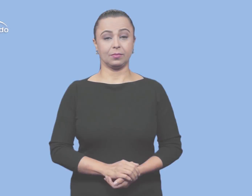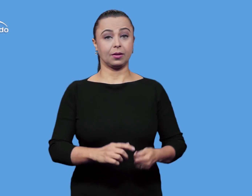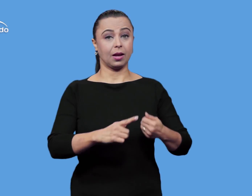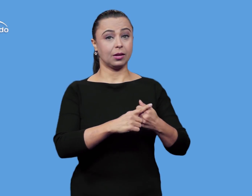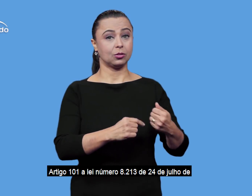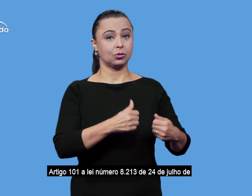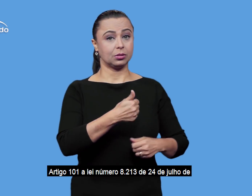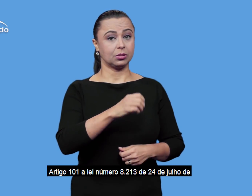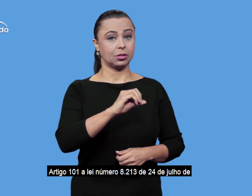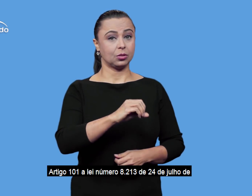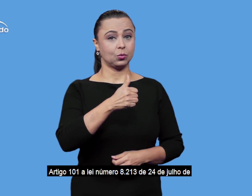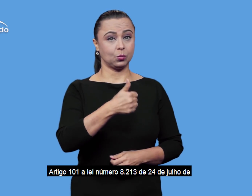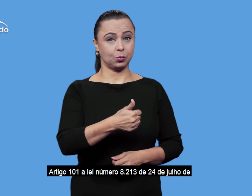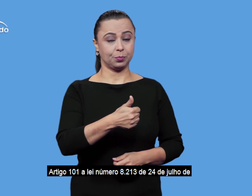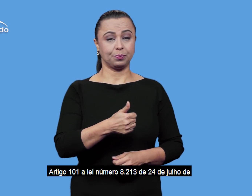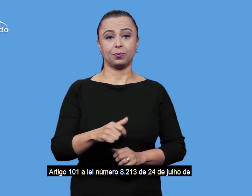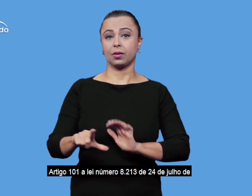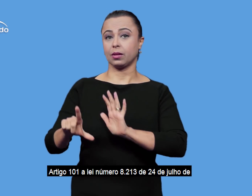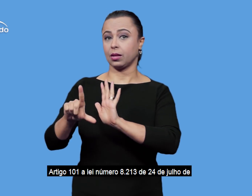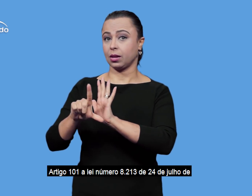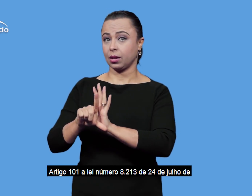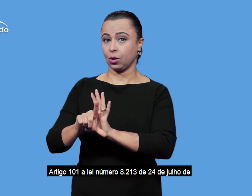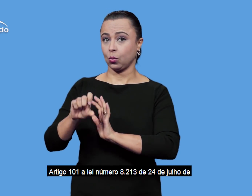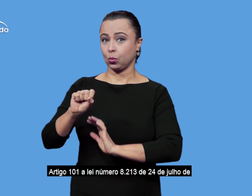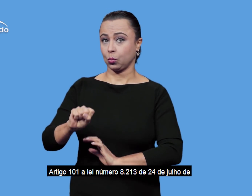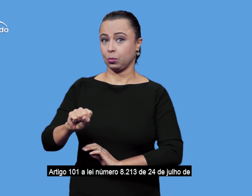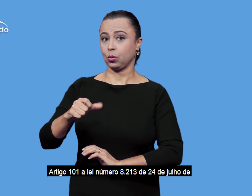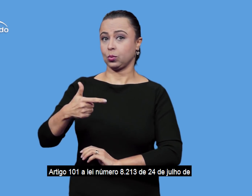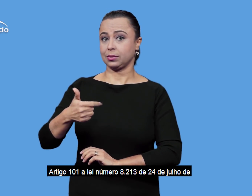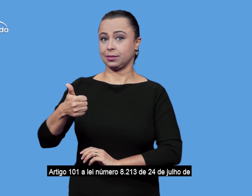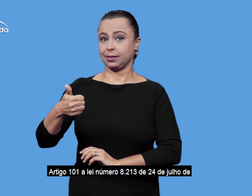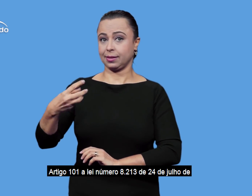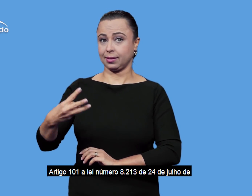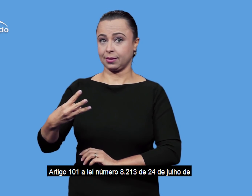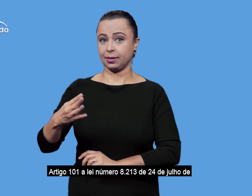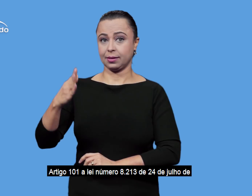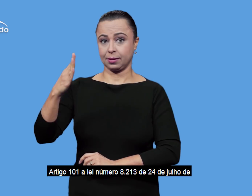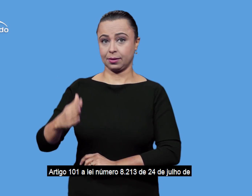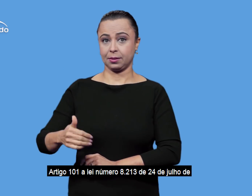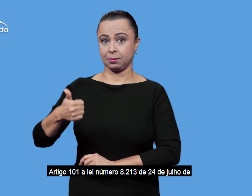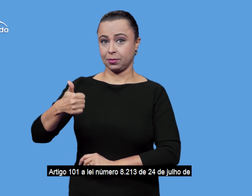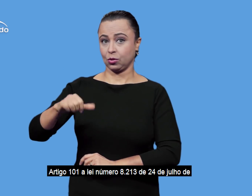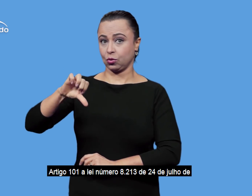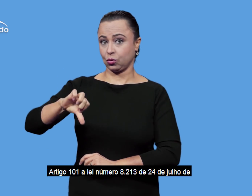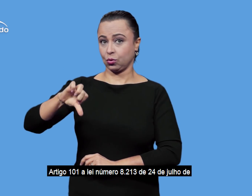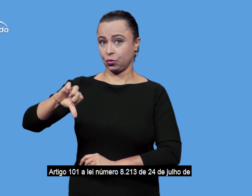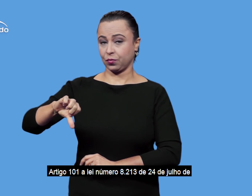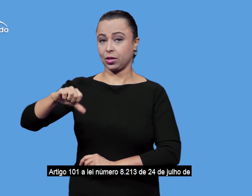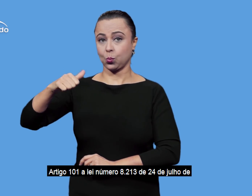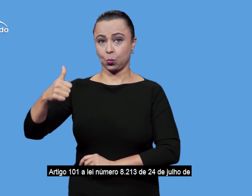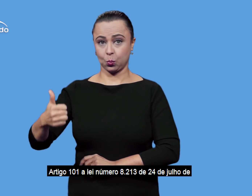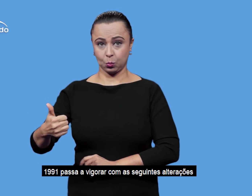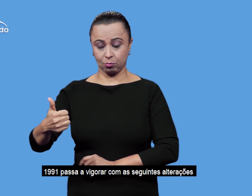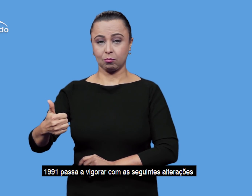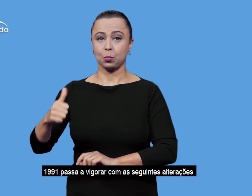artigo 101 a lei número 8.213 de 24 de julho de 1991